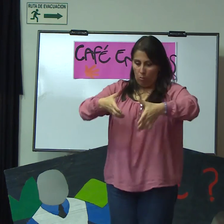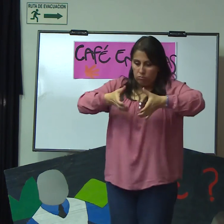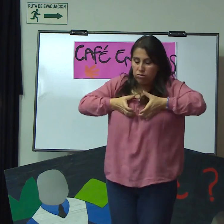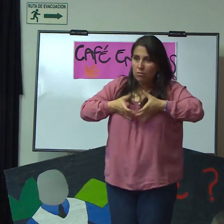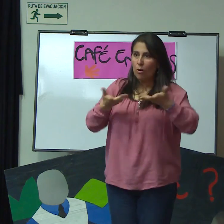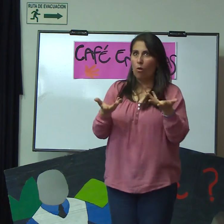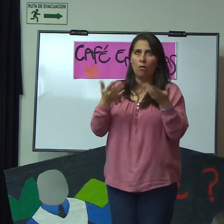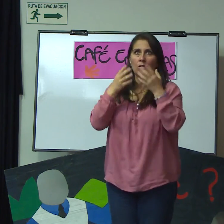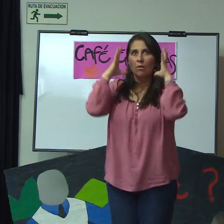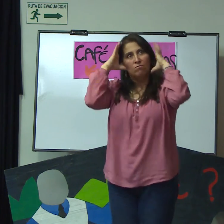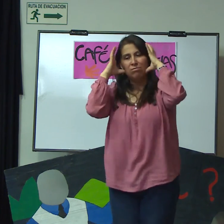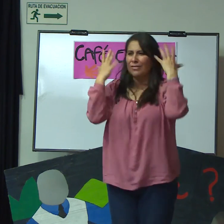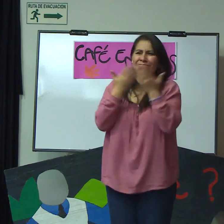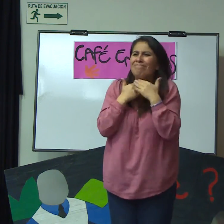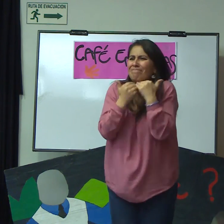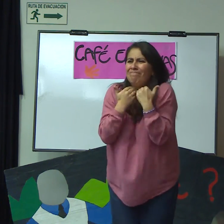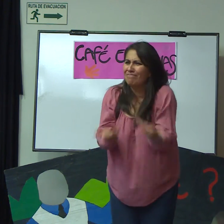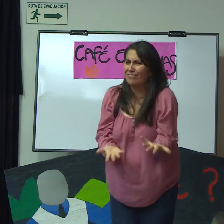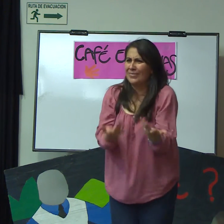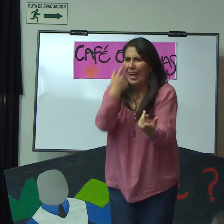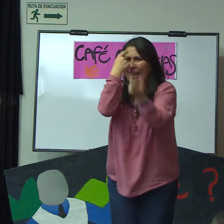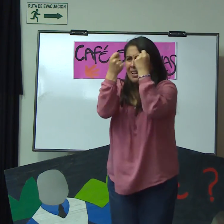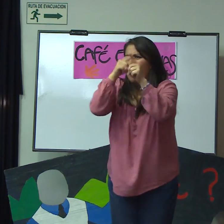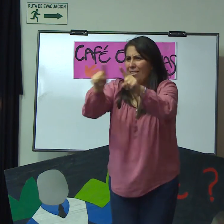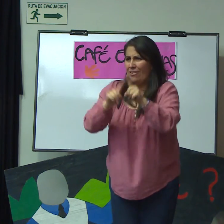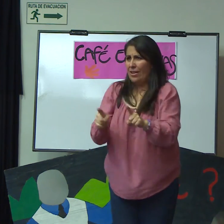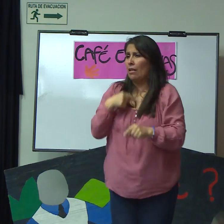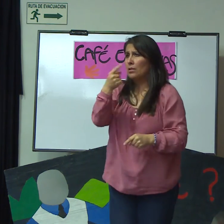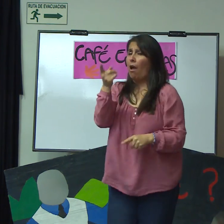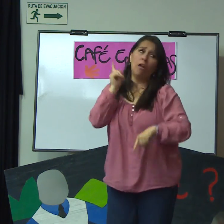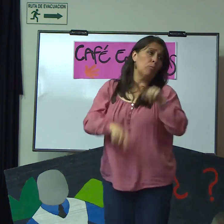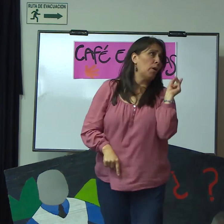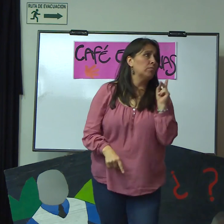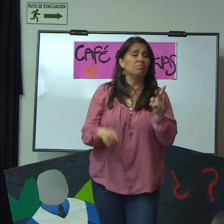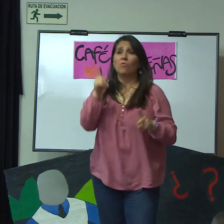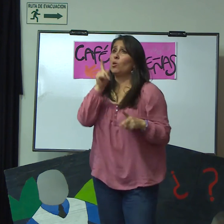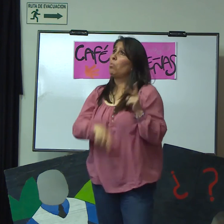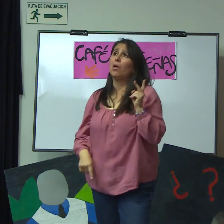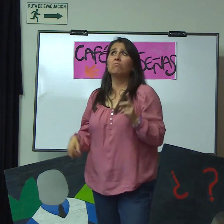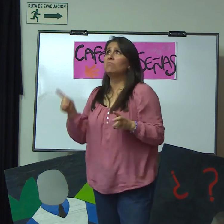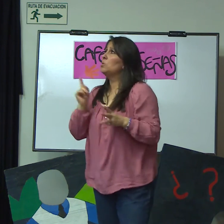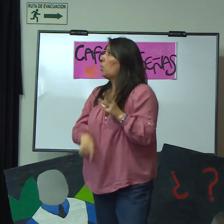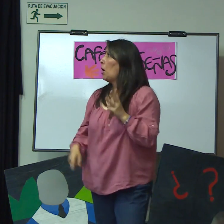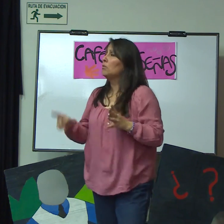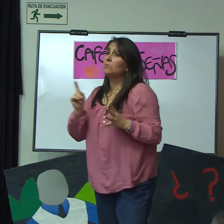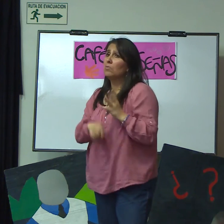estrategias? Porque no es solamente decir que no se puede, es decir, esto no funciona, pero ¿cómo lo adapto?